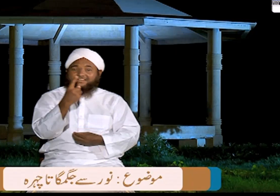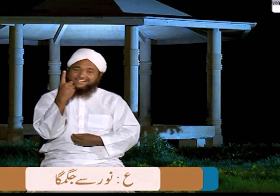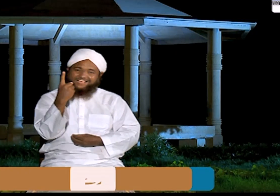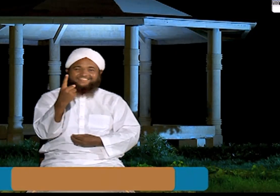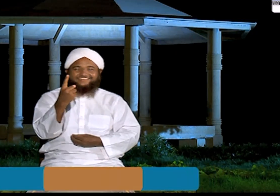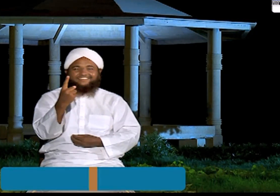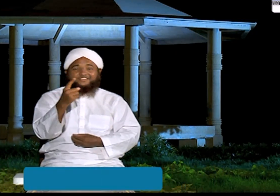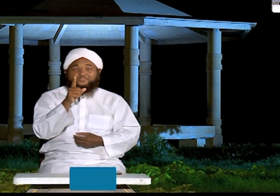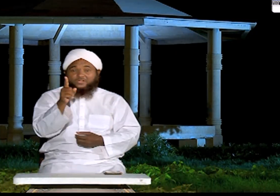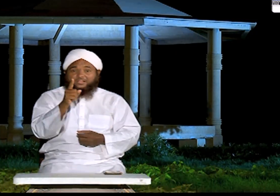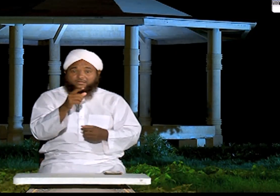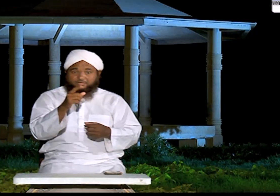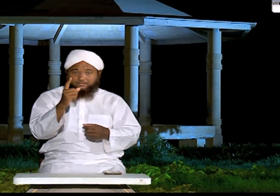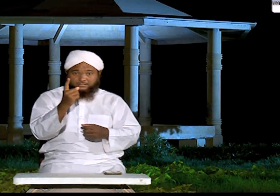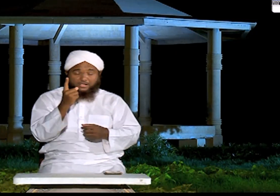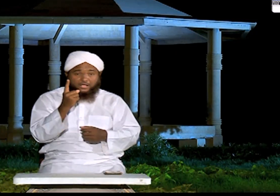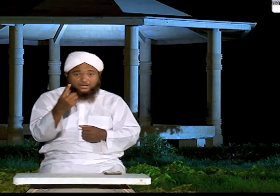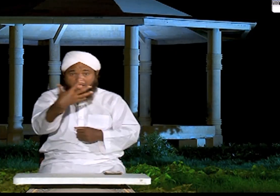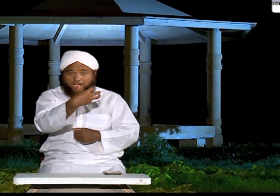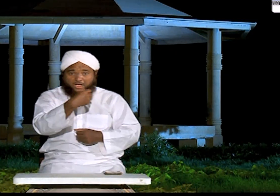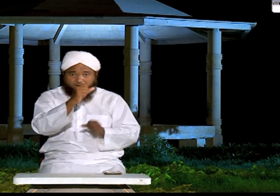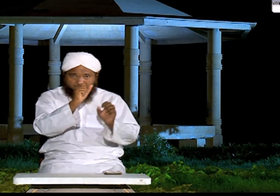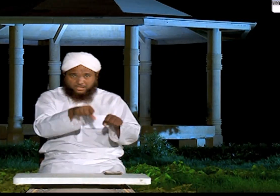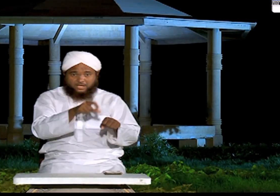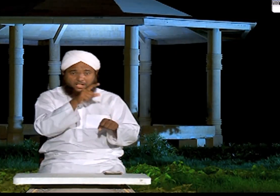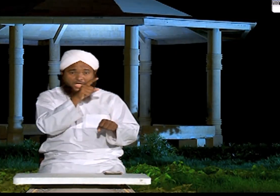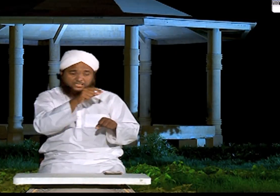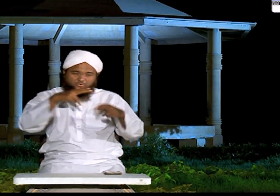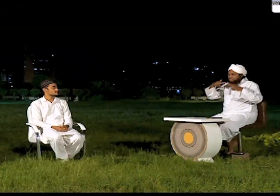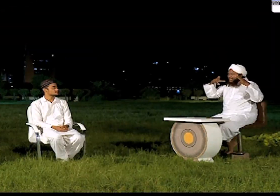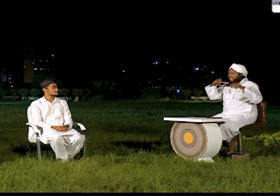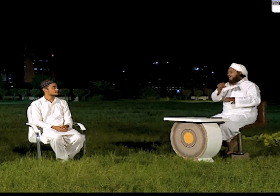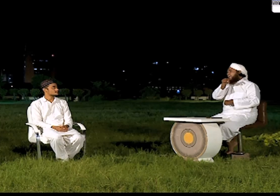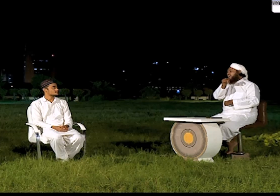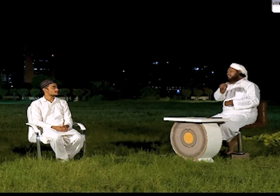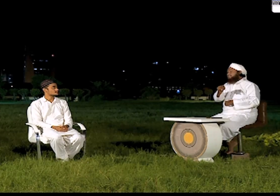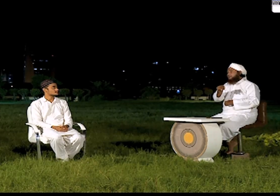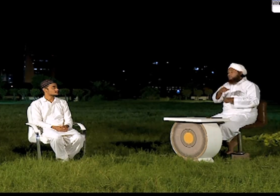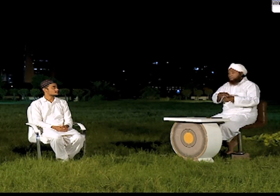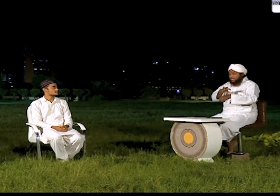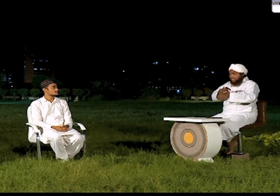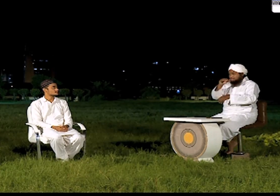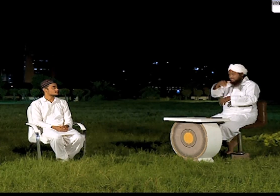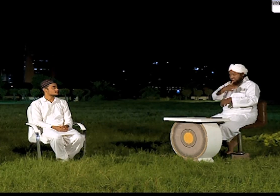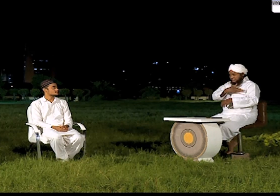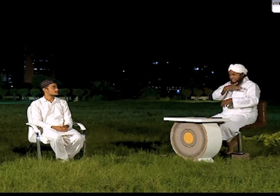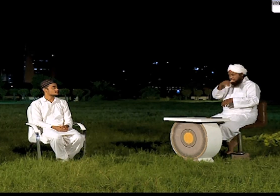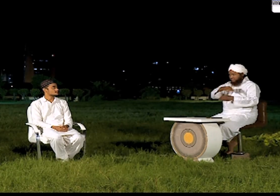کو بھی جان لیتا ہے اس لئے اپنے دل سے برے خیالات نکال دو اسی میں تمہارا بھلا ہے طبع مرتا